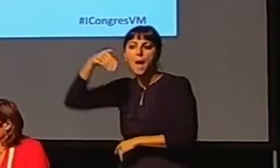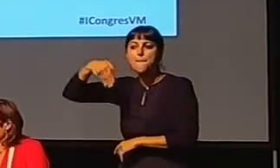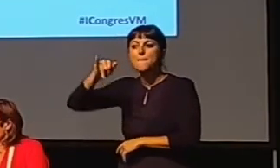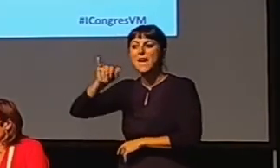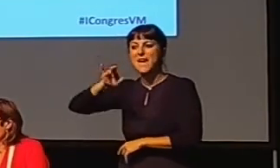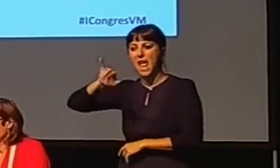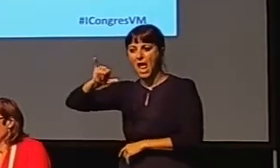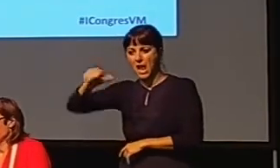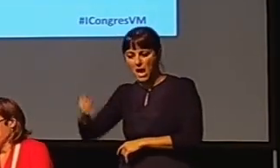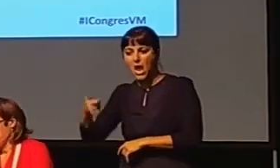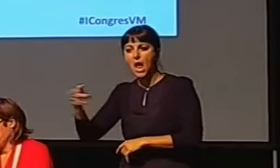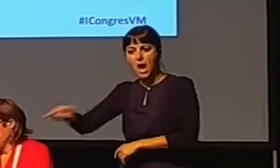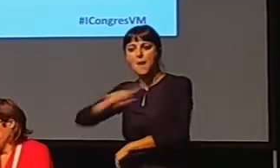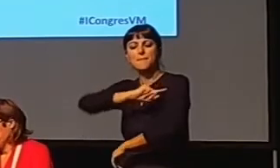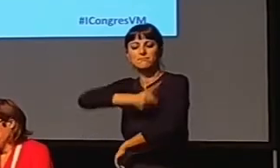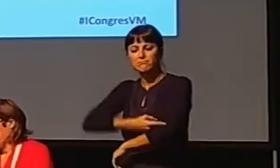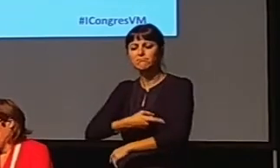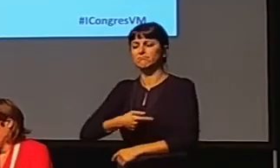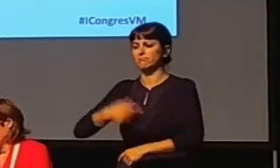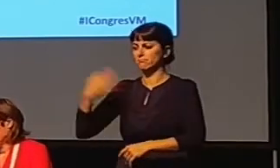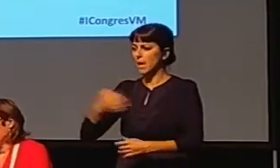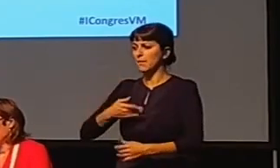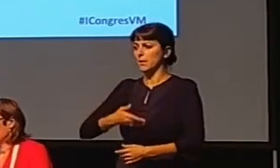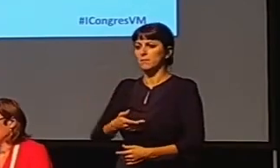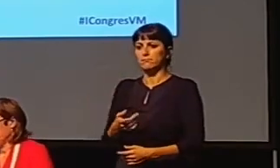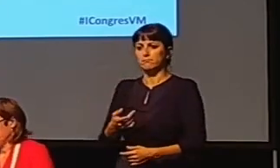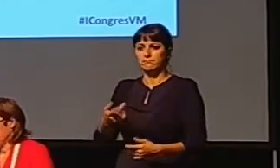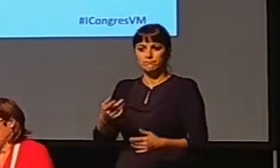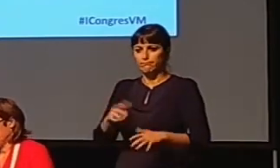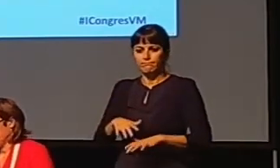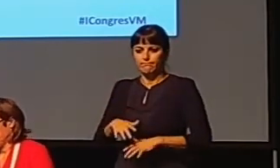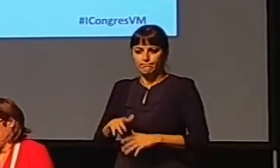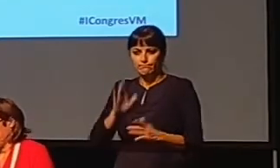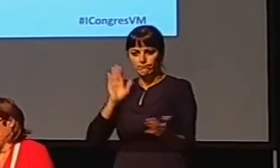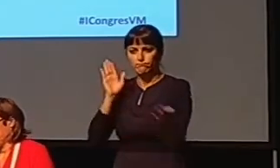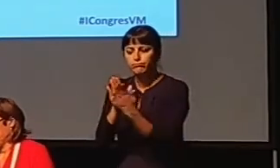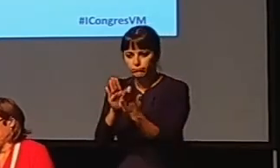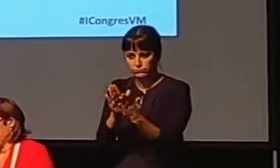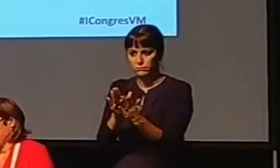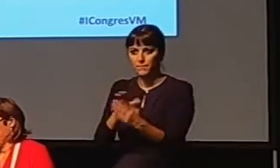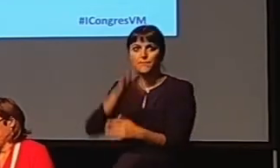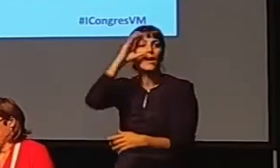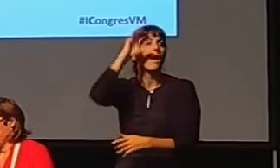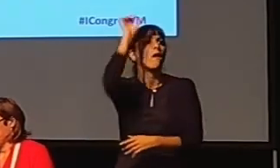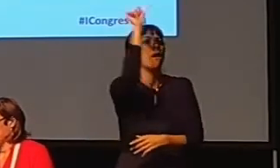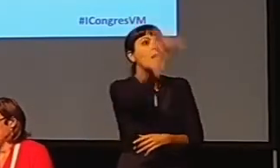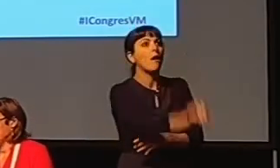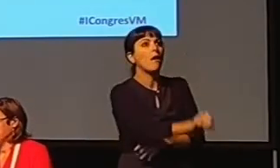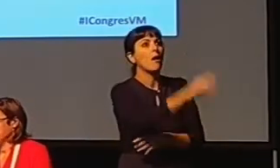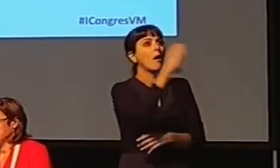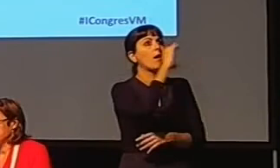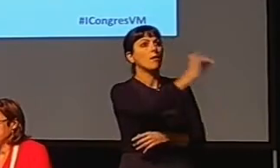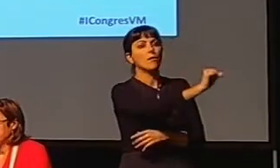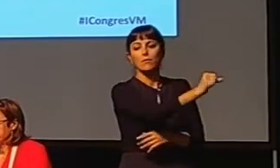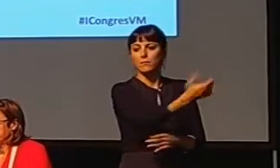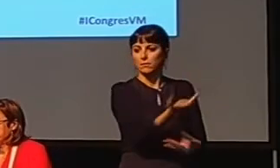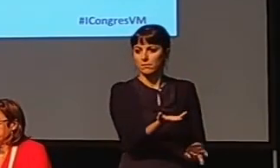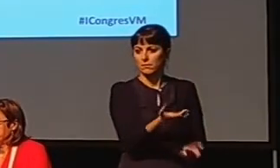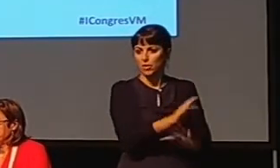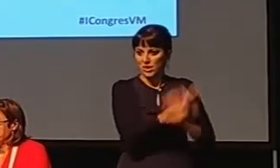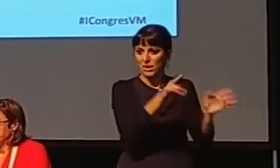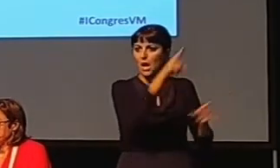sigui valenta, deixi d'escoltar exclusivament Sí? A la patronal, que és lista.